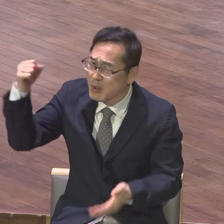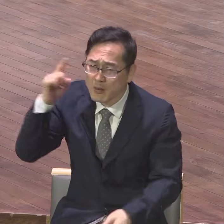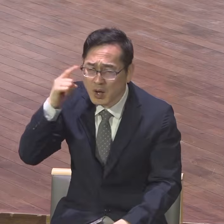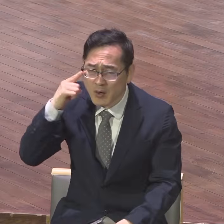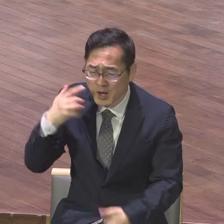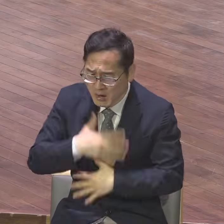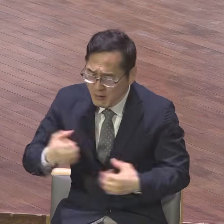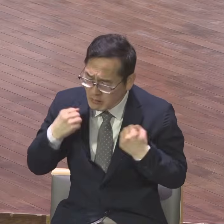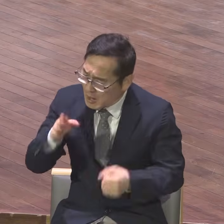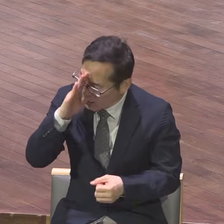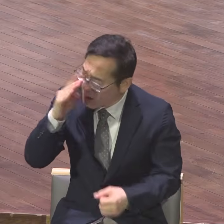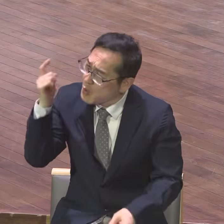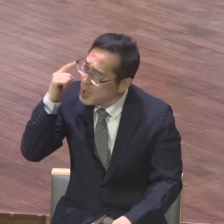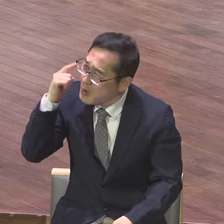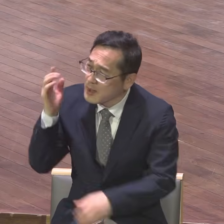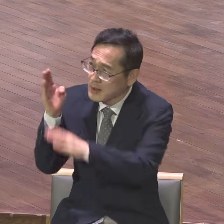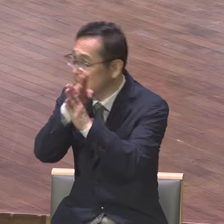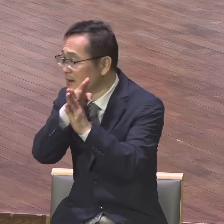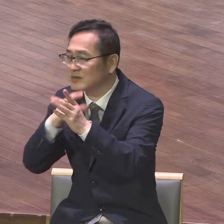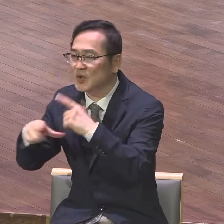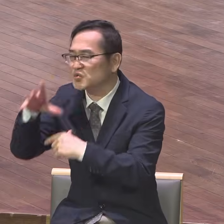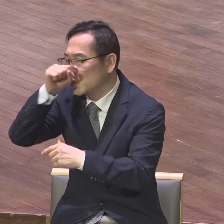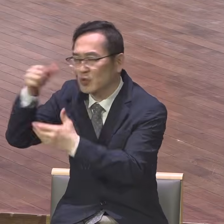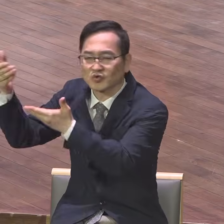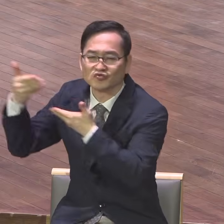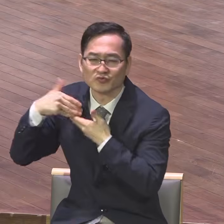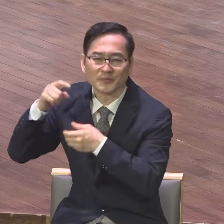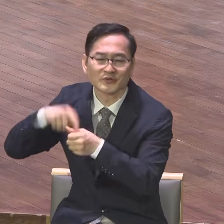모든 것을 합력하여 선을 이루니라.